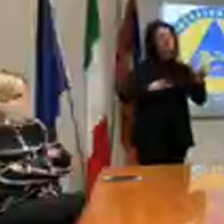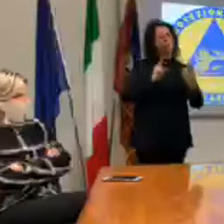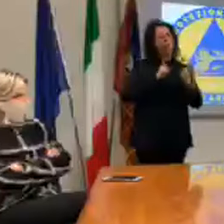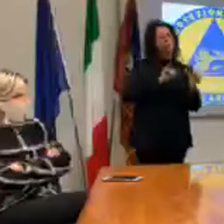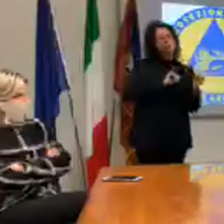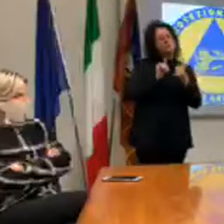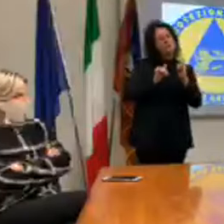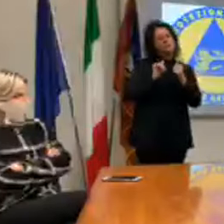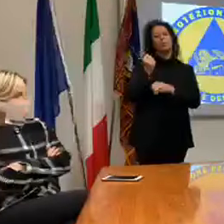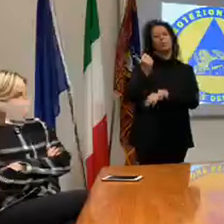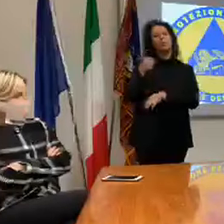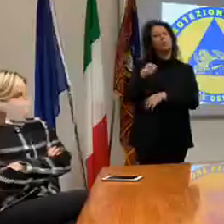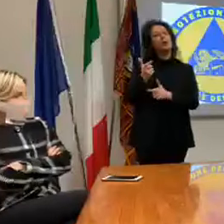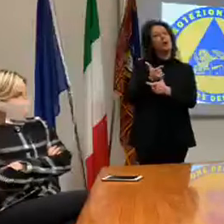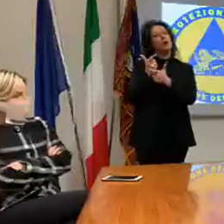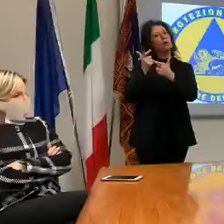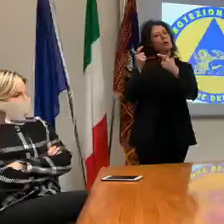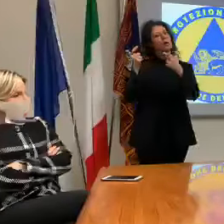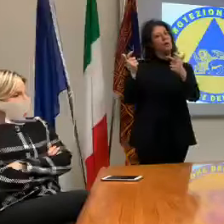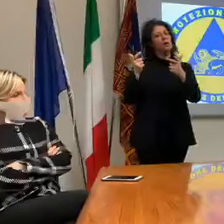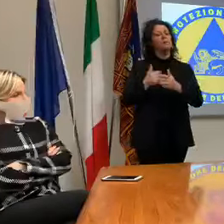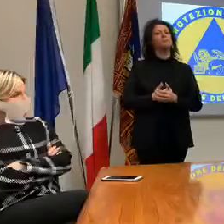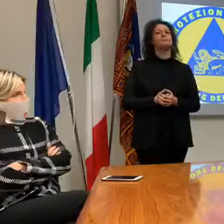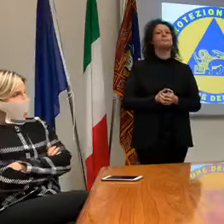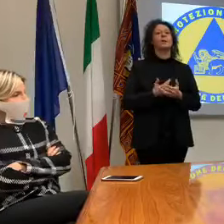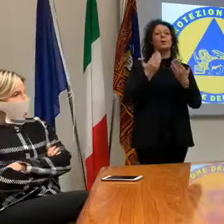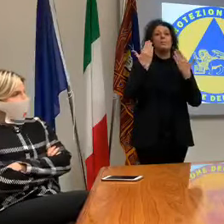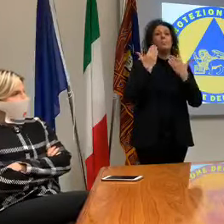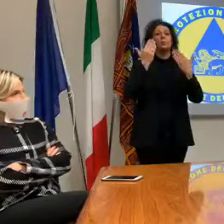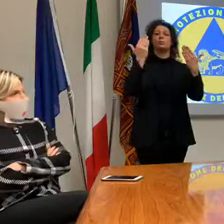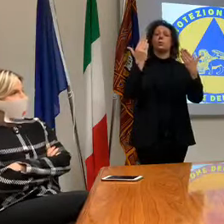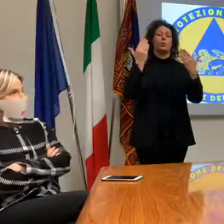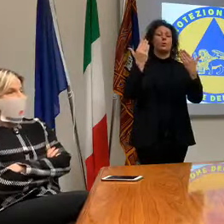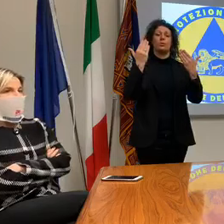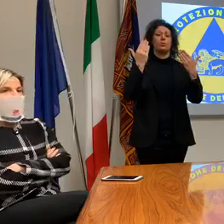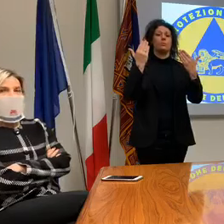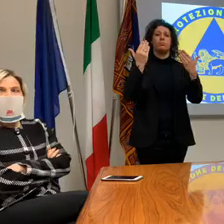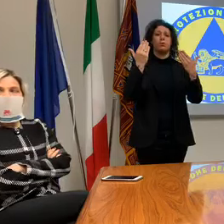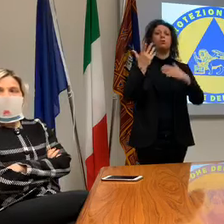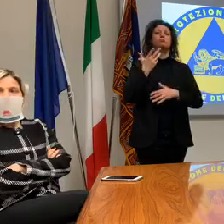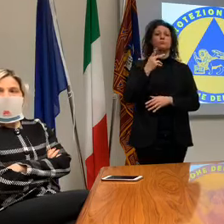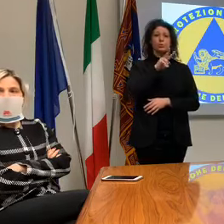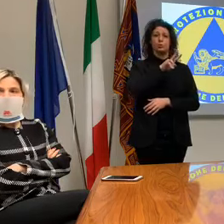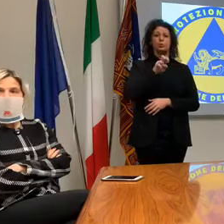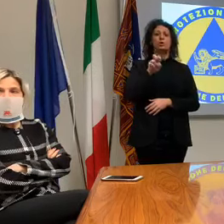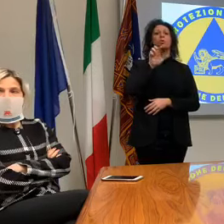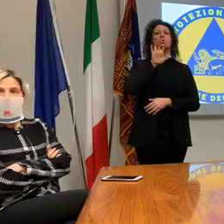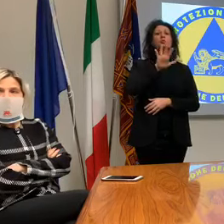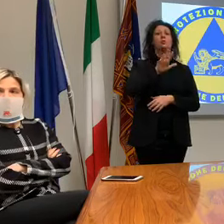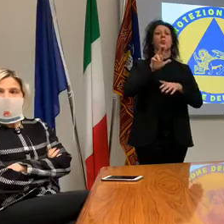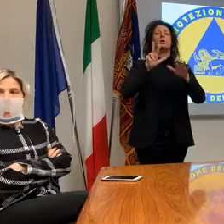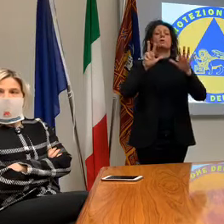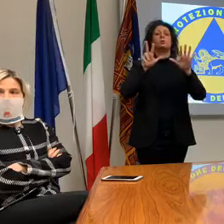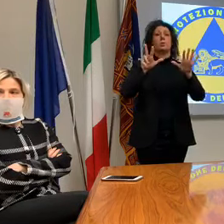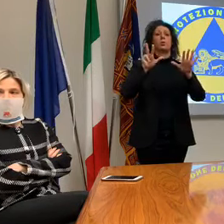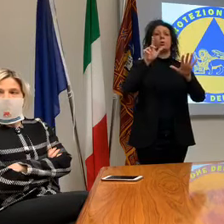dimesse. Purtroppo il bollettino di guerra si chiude male con 258 persone,